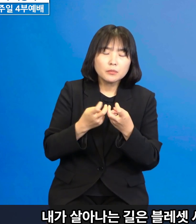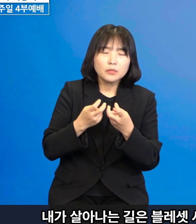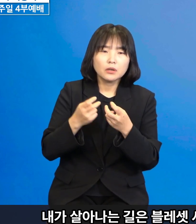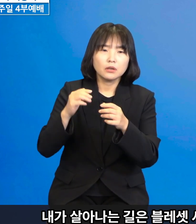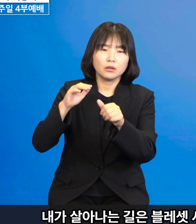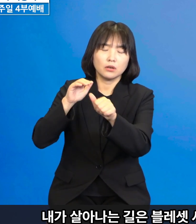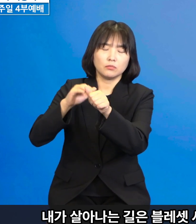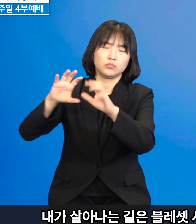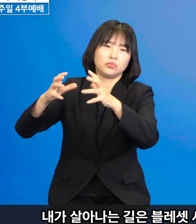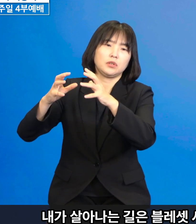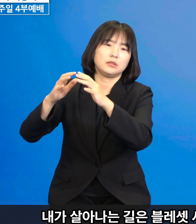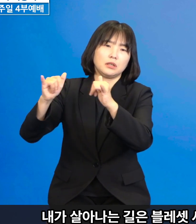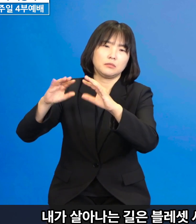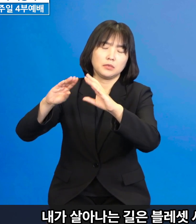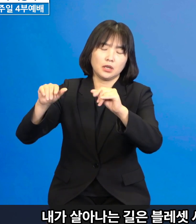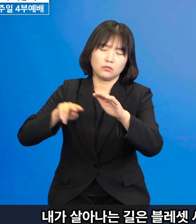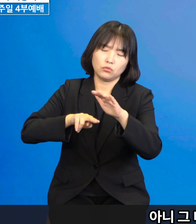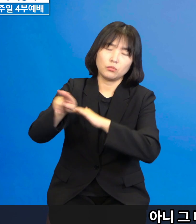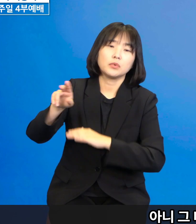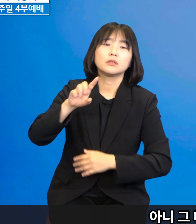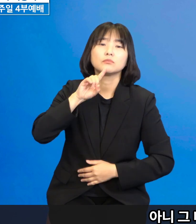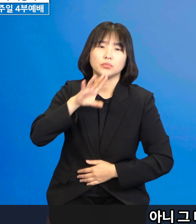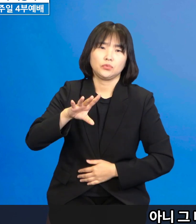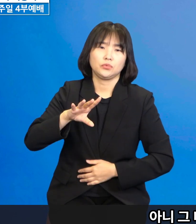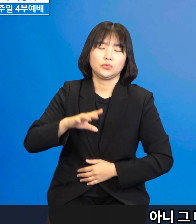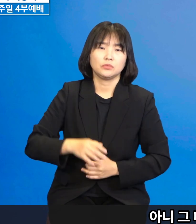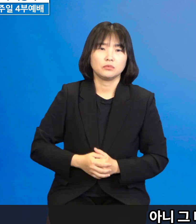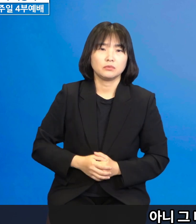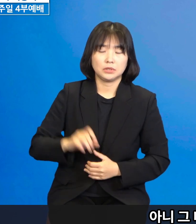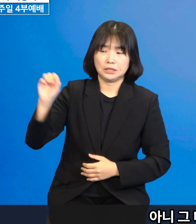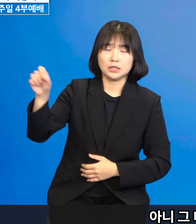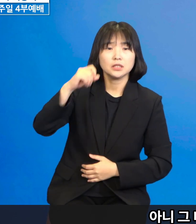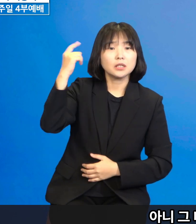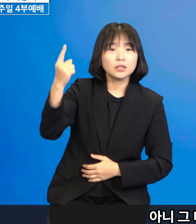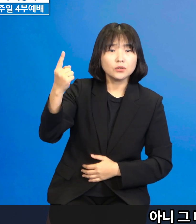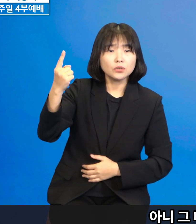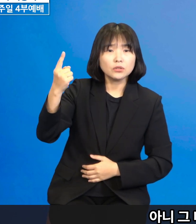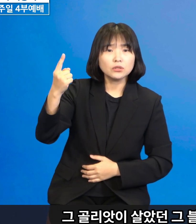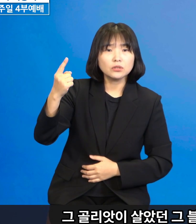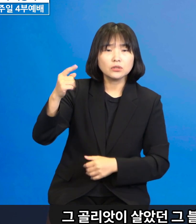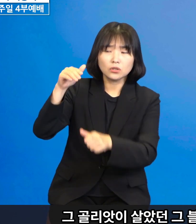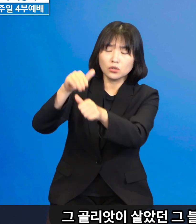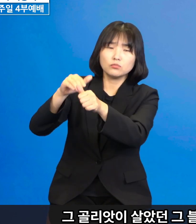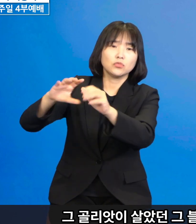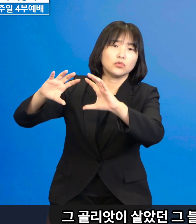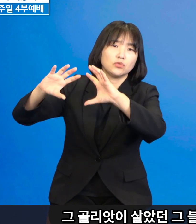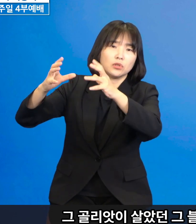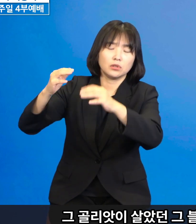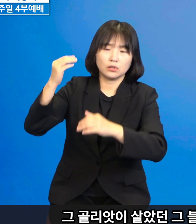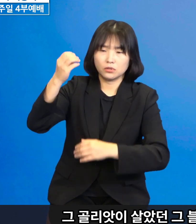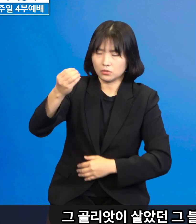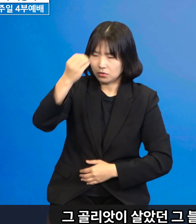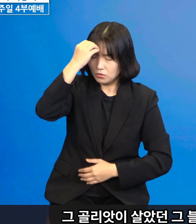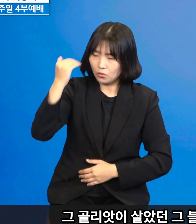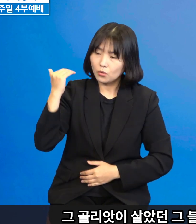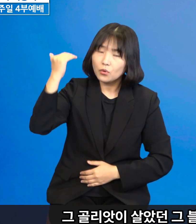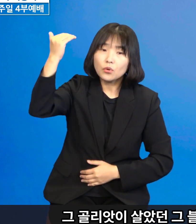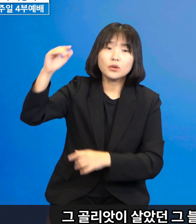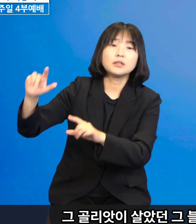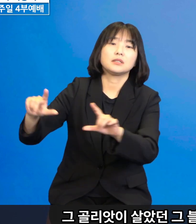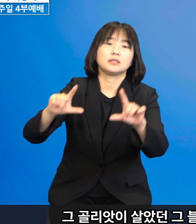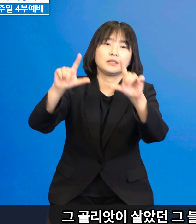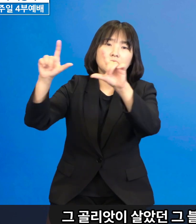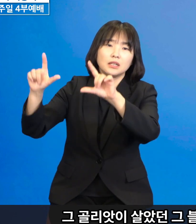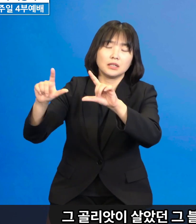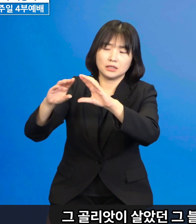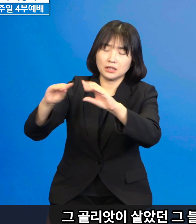땅으로 망명하는 것뿐이다. 아니, 그 다윗이 블레셋, 그 골리앗이 살았던 그 블레셋의